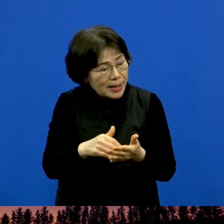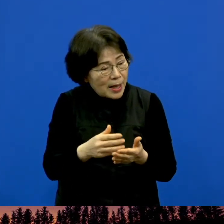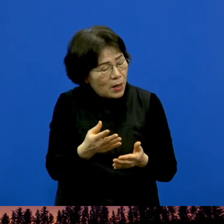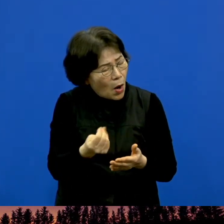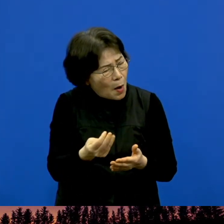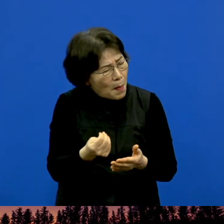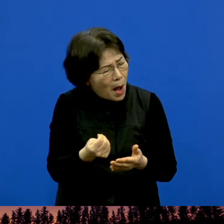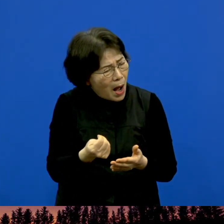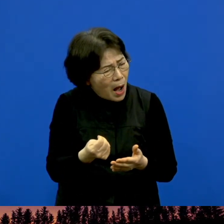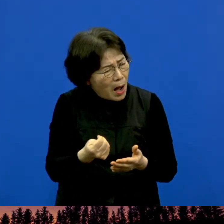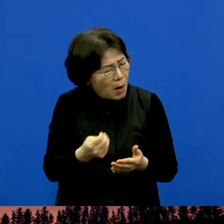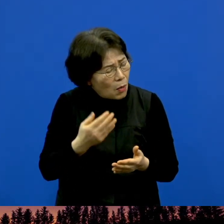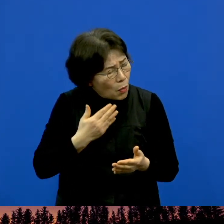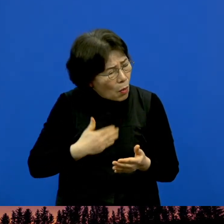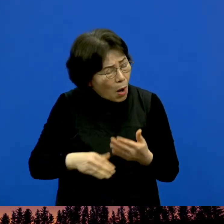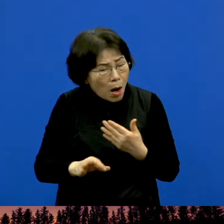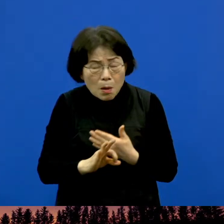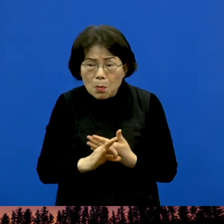뭐 하게요.